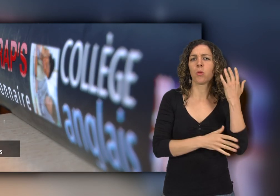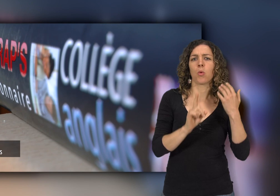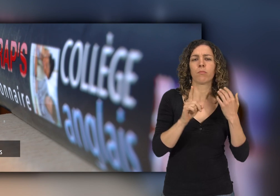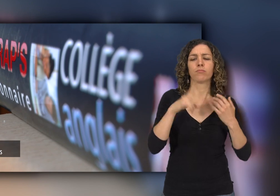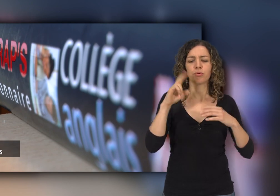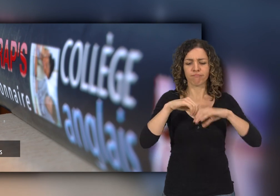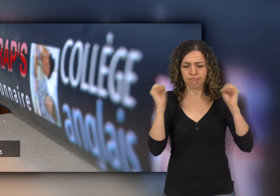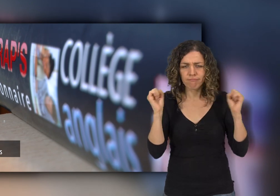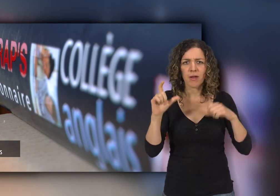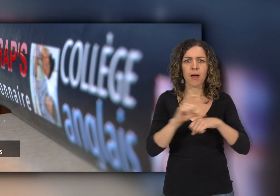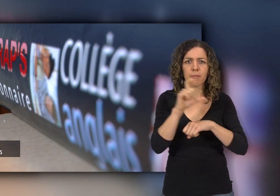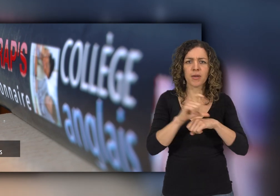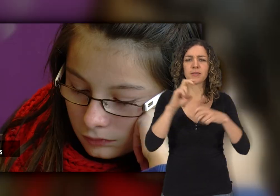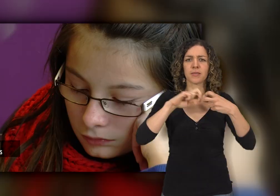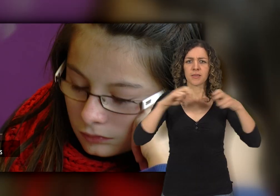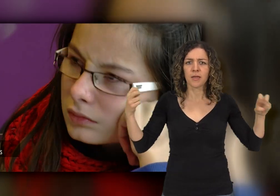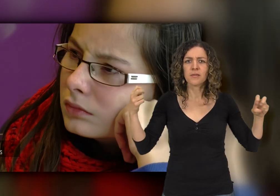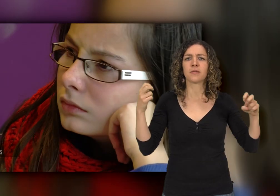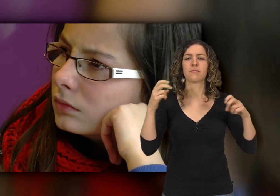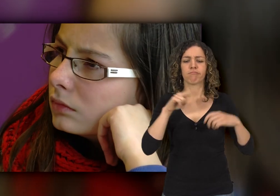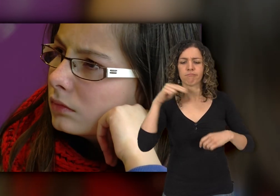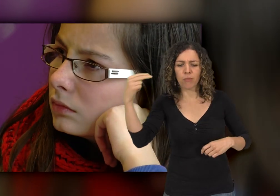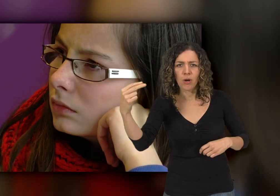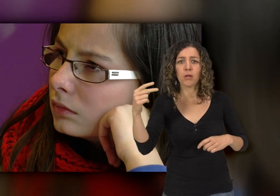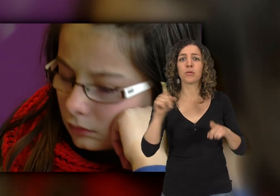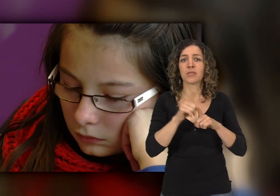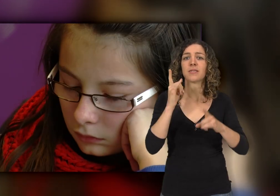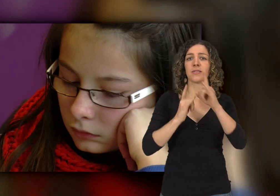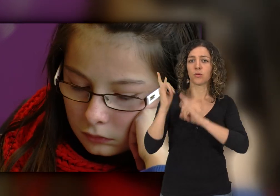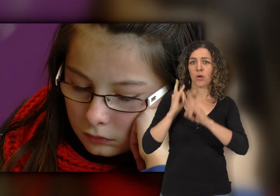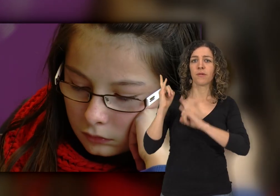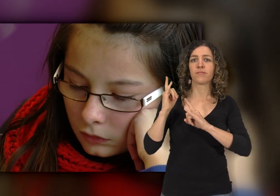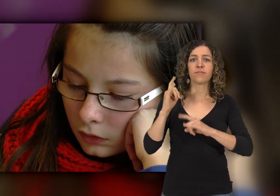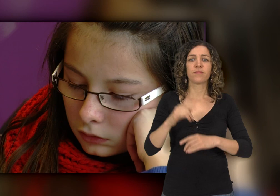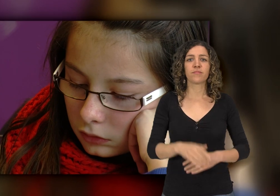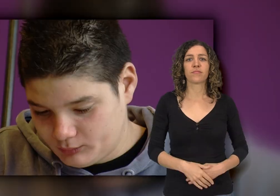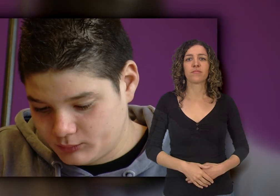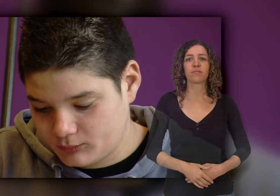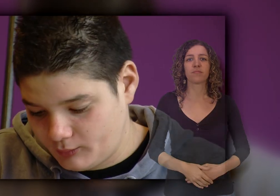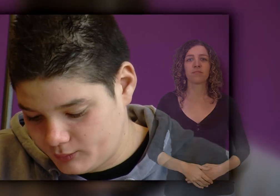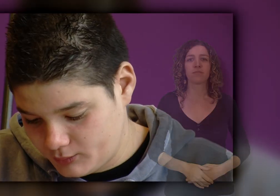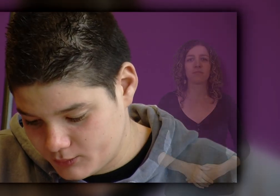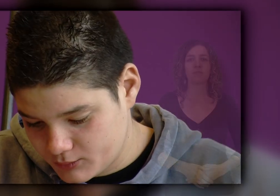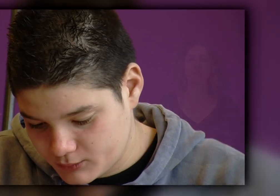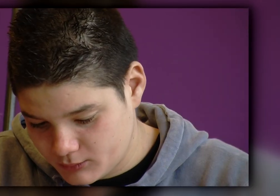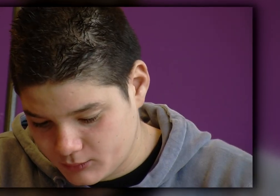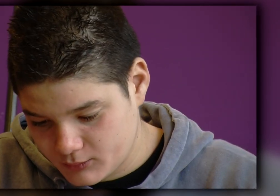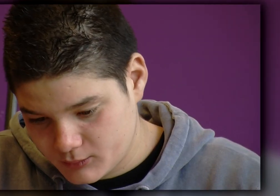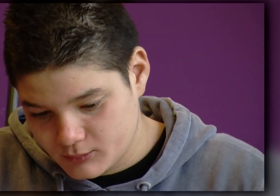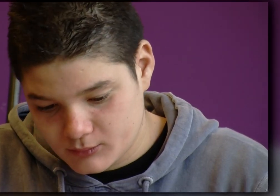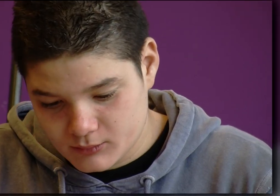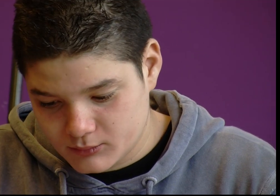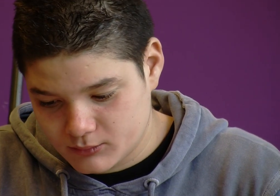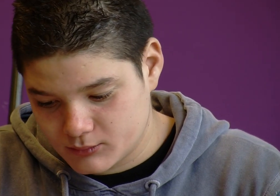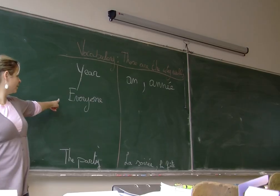en résumé, les entendants ont des cours d'anglais, de français, et peuvent avoir des cours de langue des signes. Et les sourds, ils ont des cours de langue des signes, de